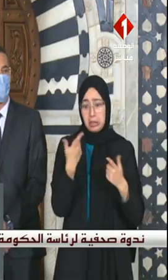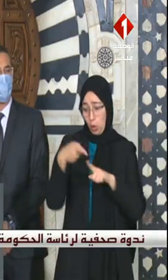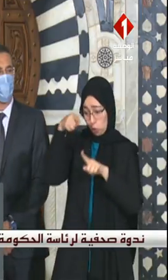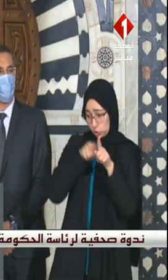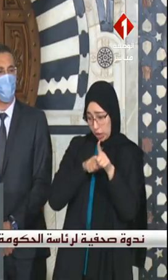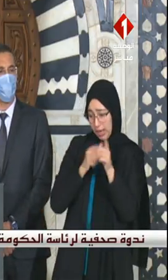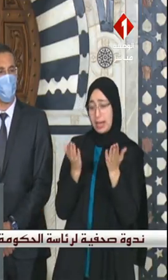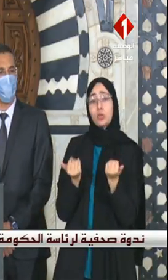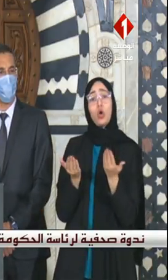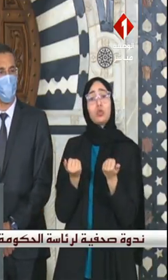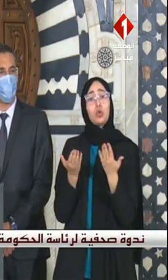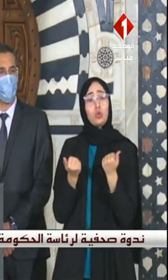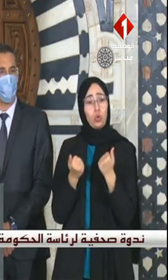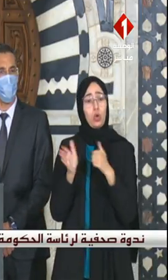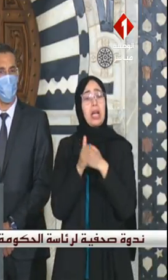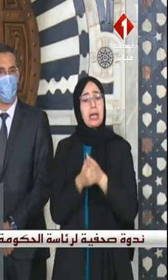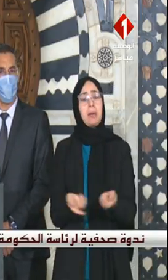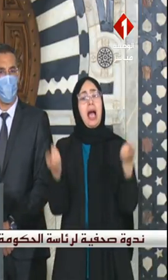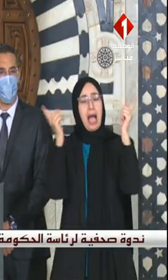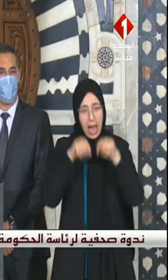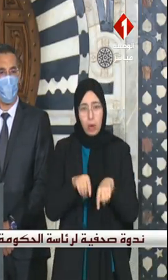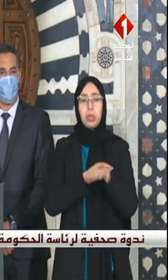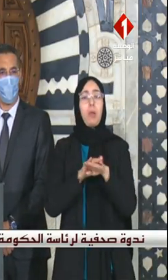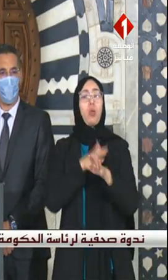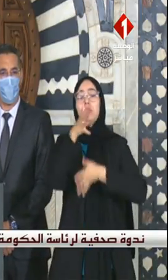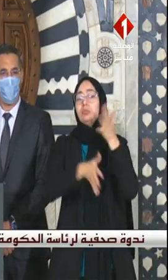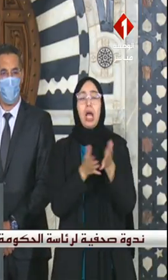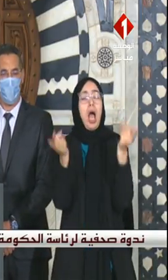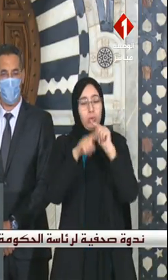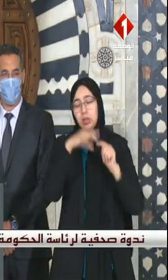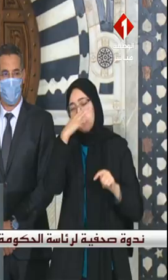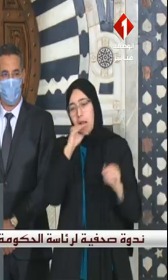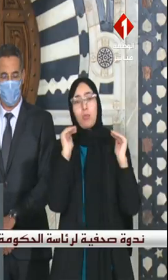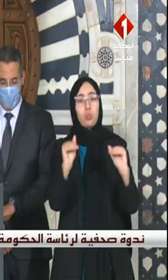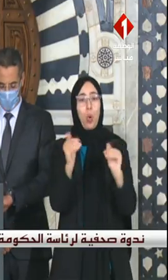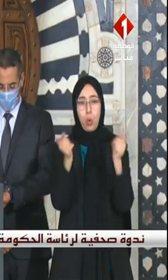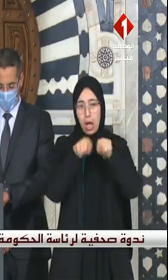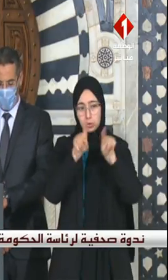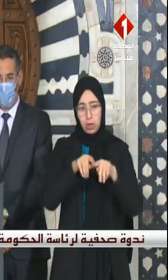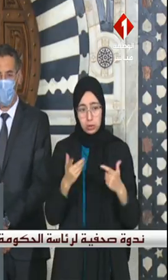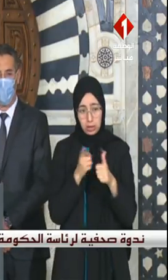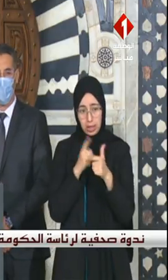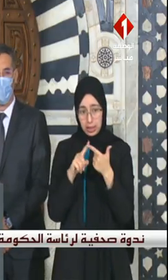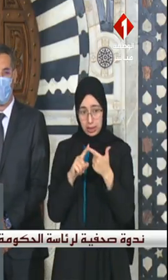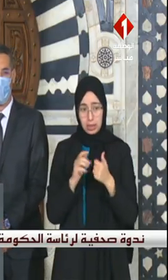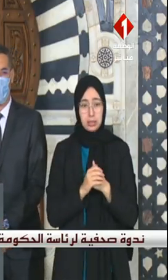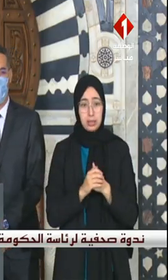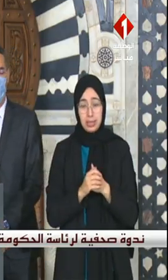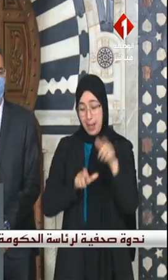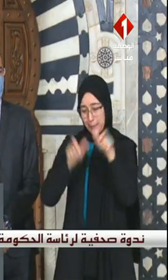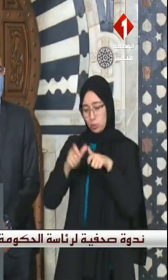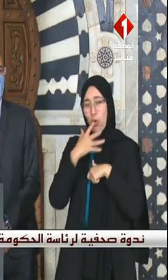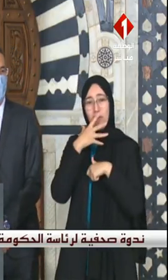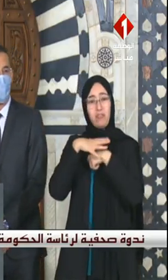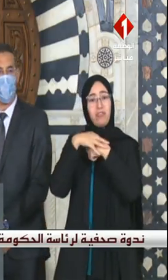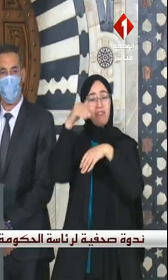شهر من اللي بجيتوا تعملوا. أنا كل نهار أربعة نحضر ونسمع في نفس الكلام تقريبا. بالنسبة للسؤال الثاني متعلق بحضر